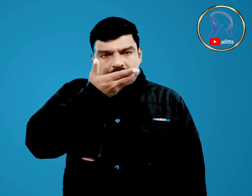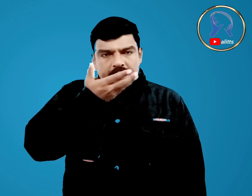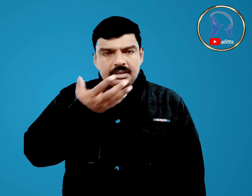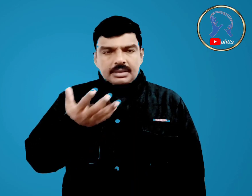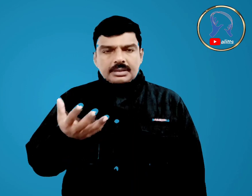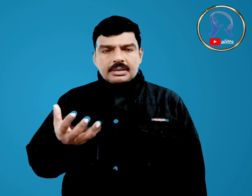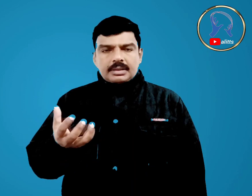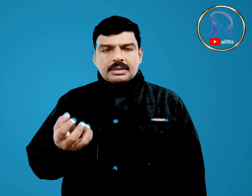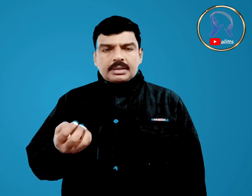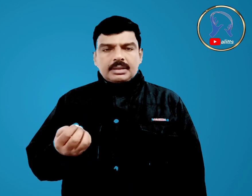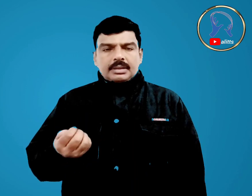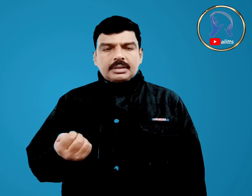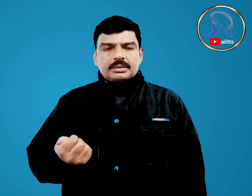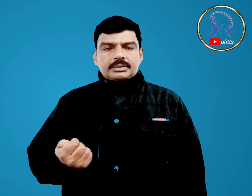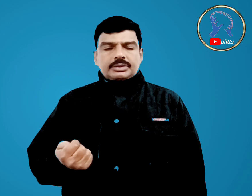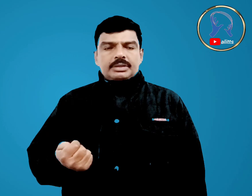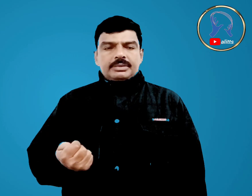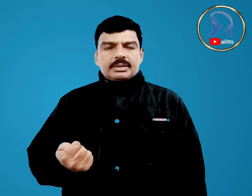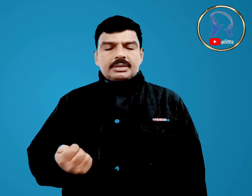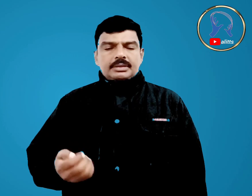पानी जम जाना।